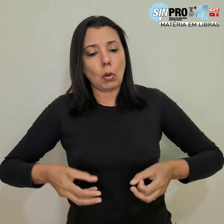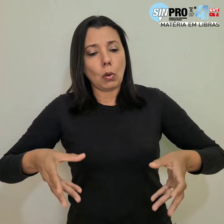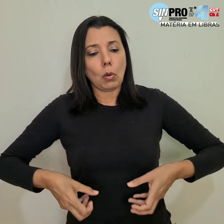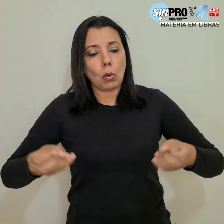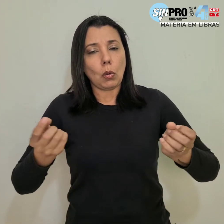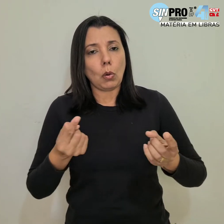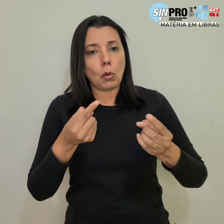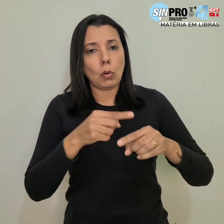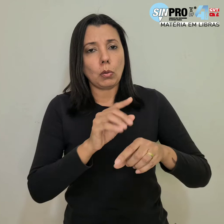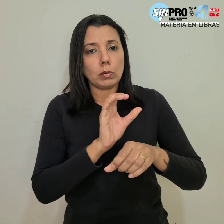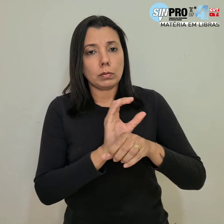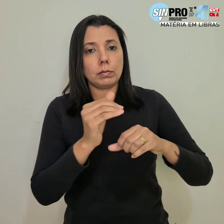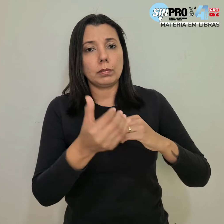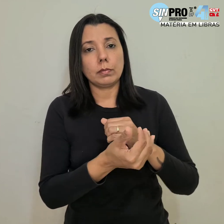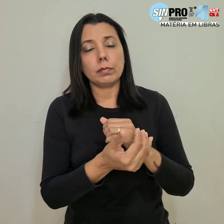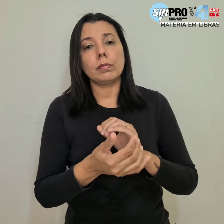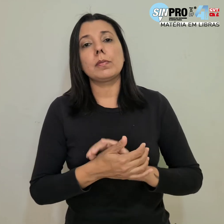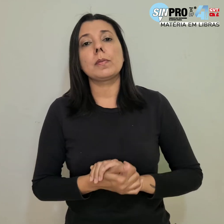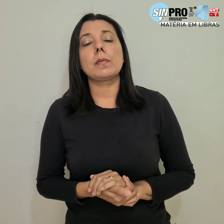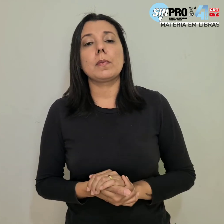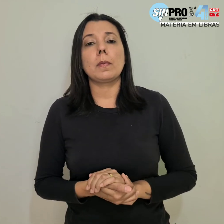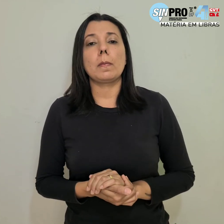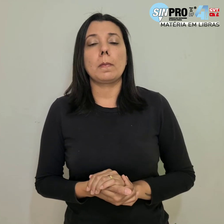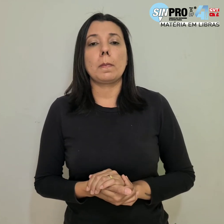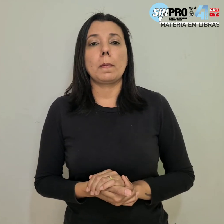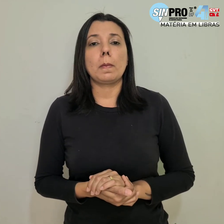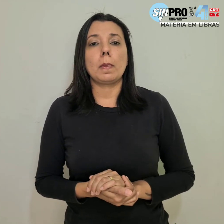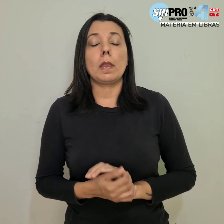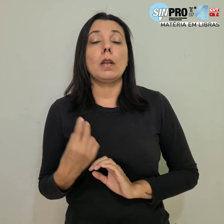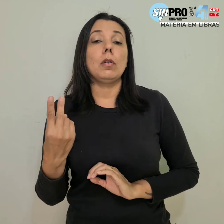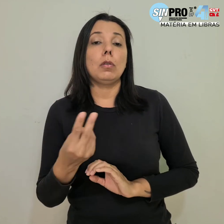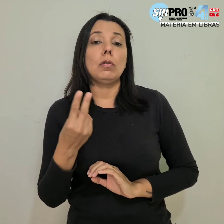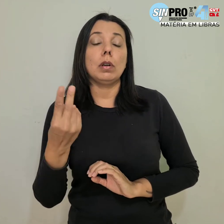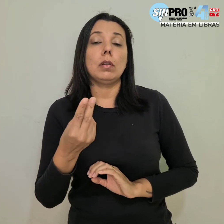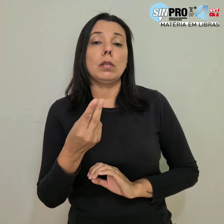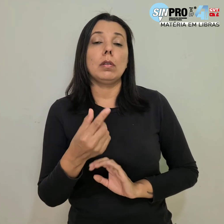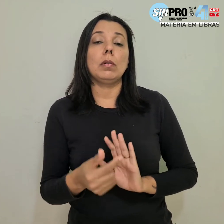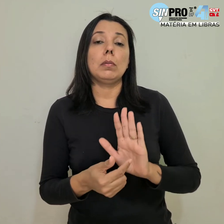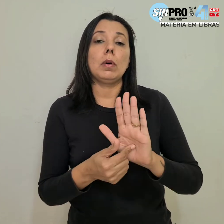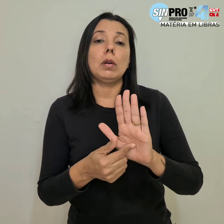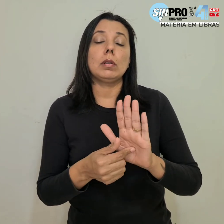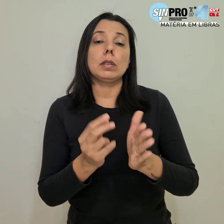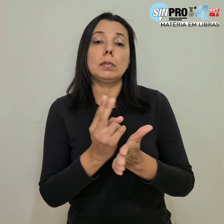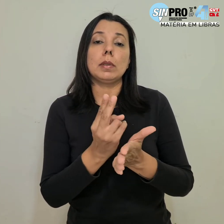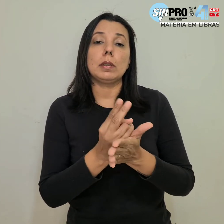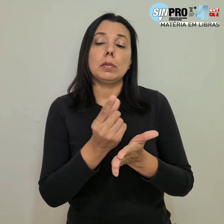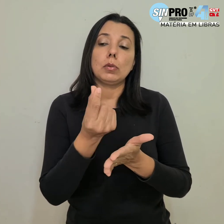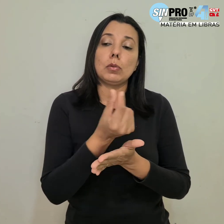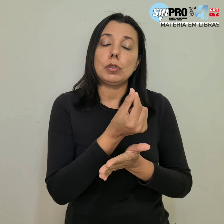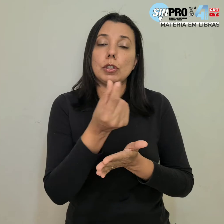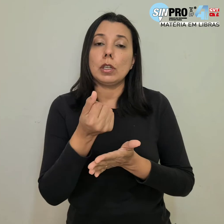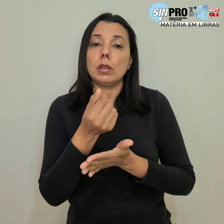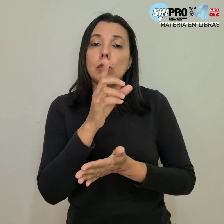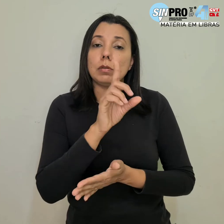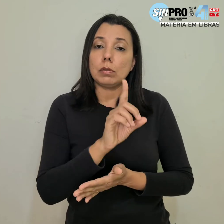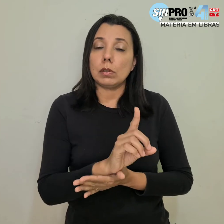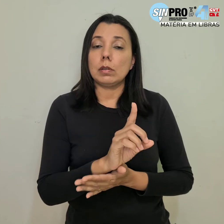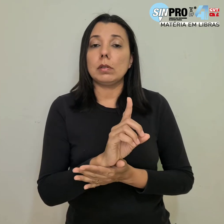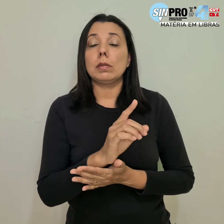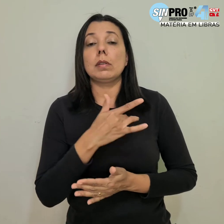ações contra a Covid-19. O valor corresponde tanto ao dinheiro gasto diretamente pela pasta da